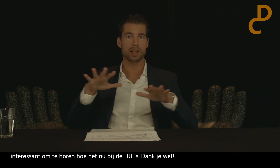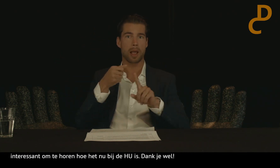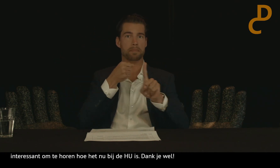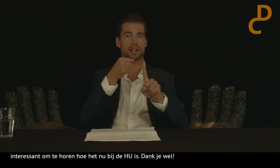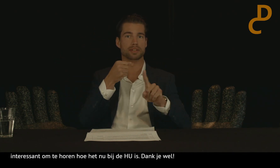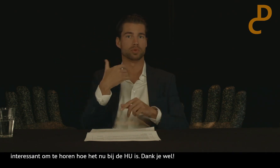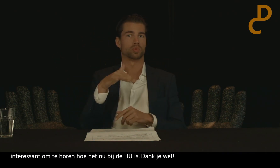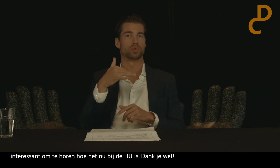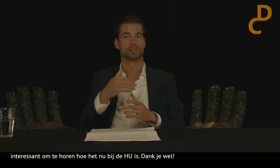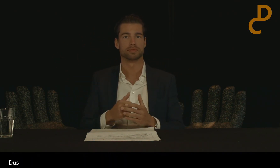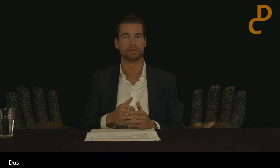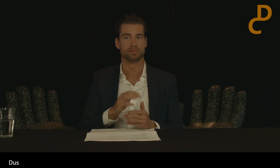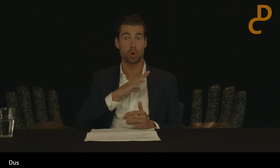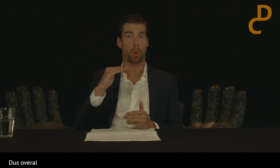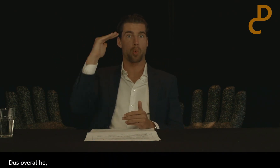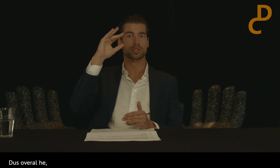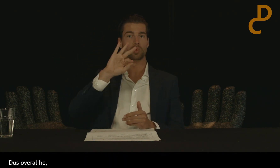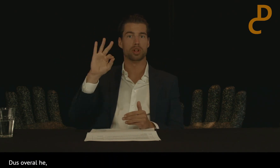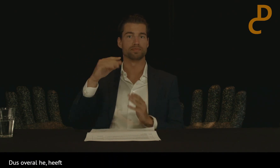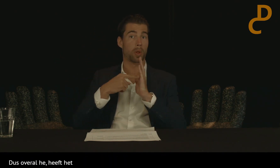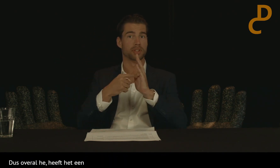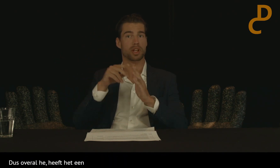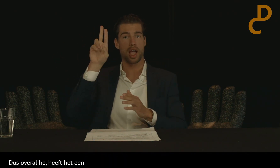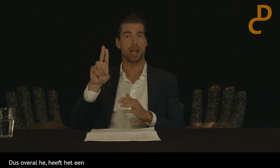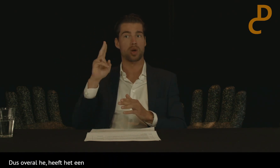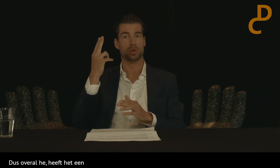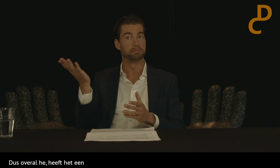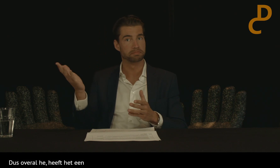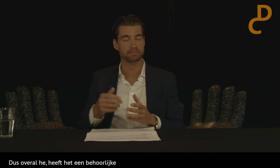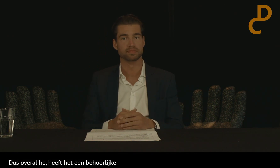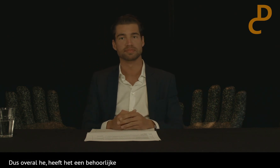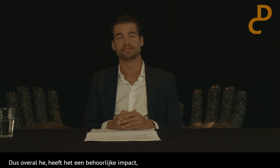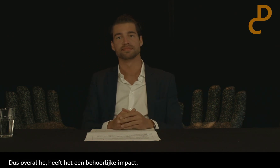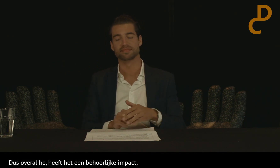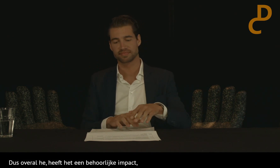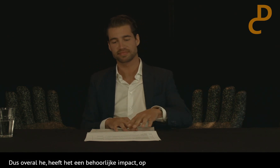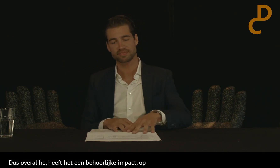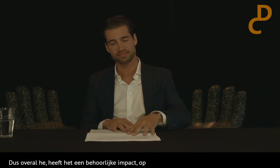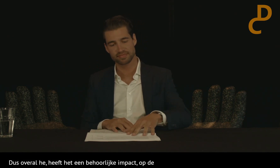Dus overal heeft het een behoorlijke impact op de hogeschool, de HU bijvoorbeeld.